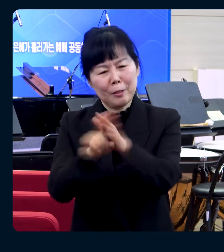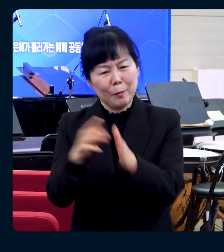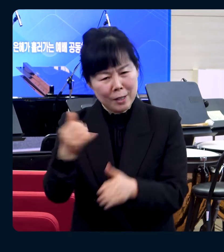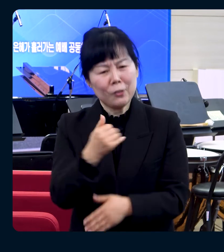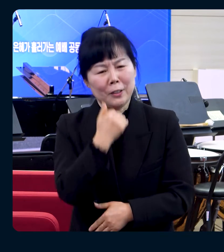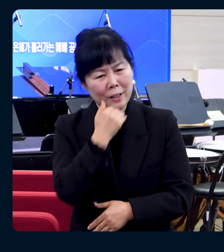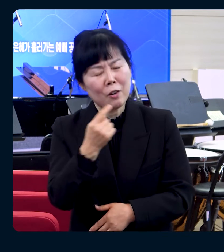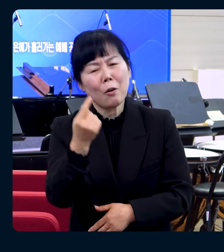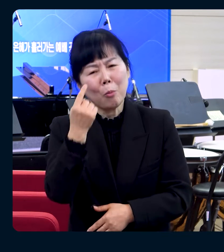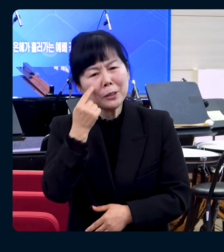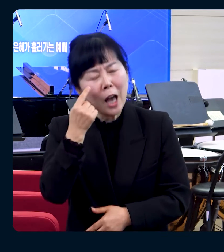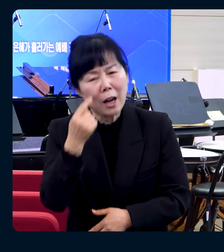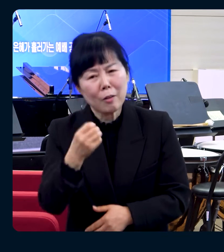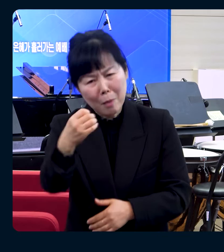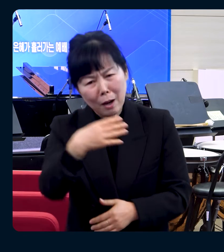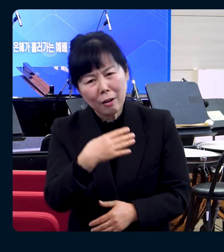멋있고,